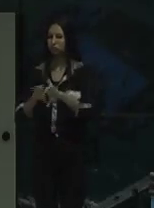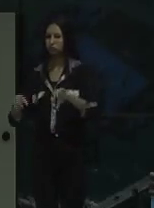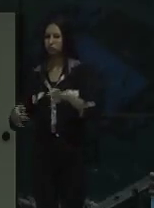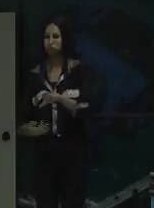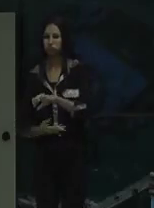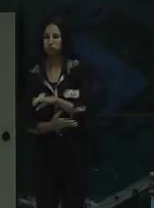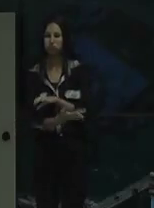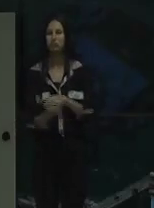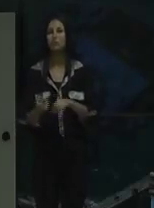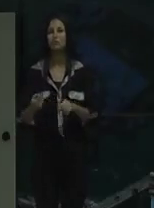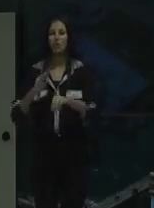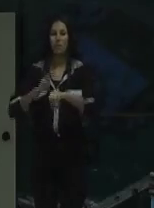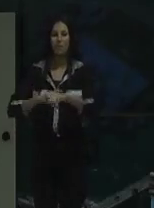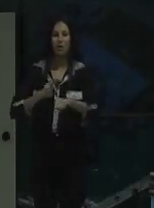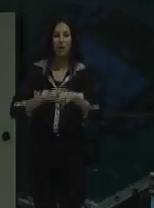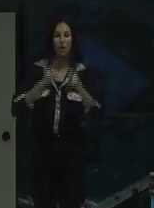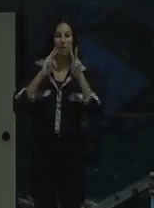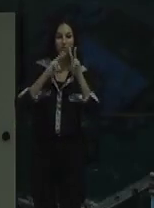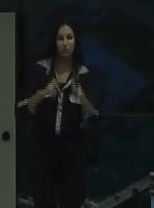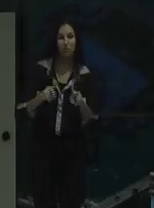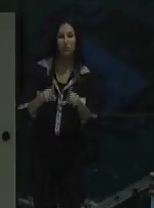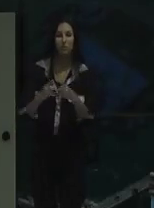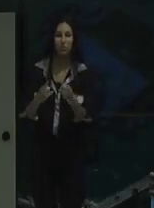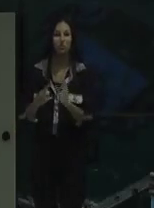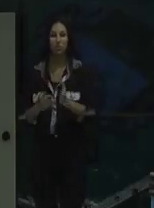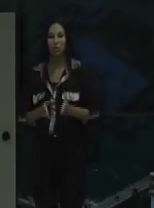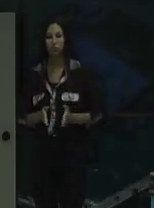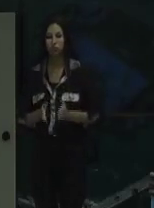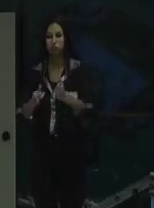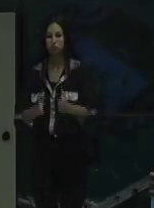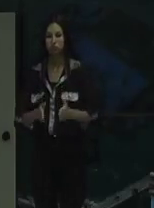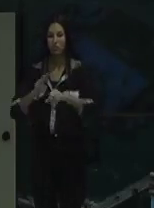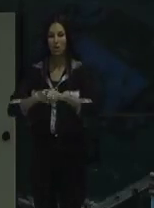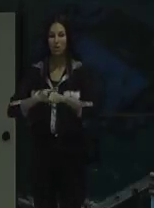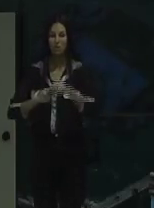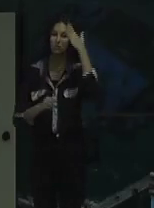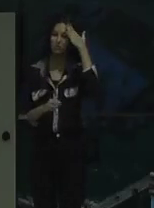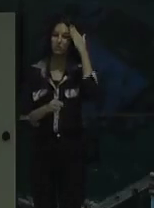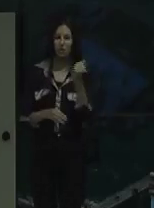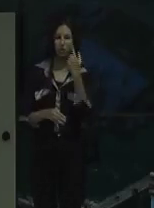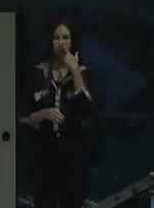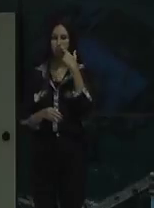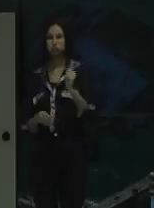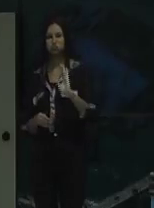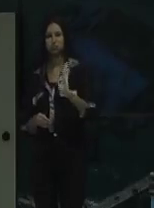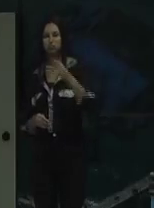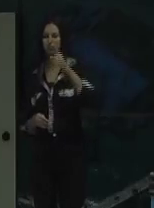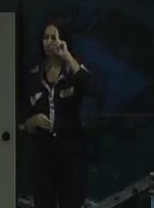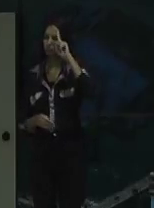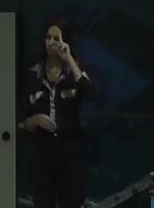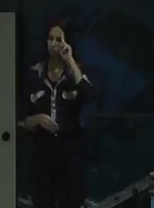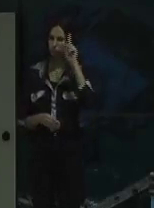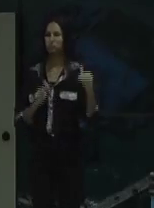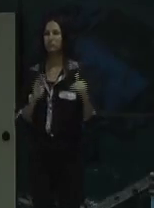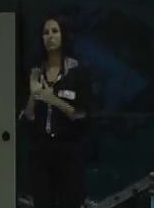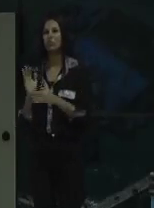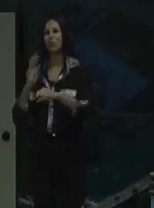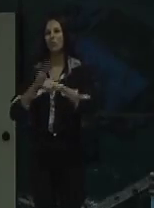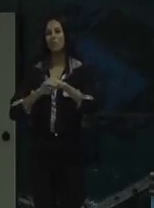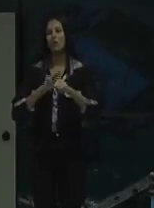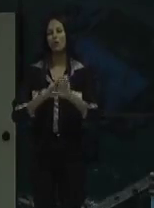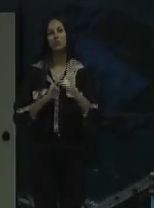você ficar, vereador Gil Gomes, com Vossa Excelência já ficou e já passou ali, vereador Fabrício, e sabe o fedor que é o dia todo no canal do Malhado.